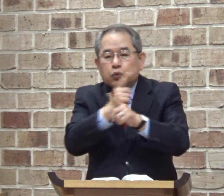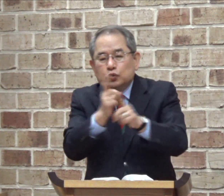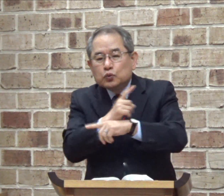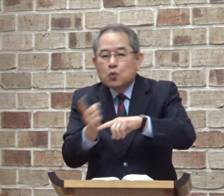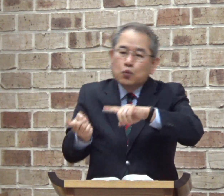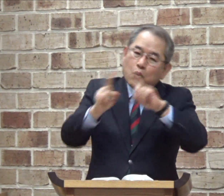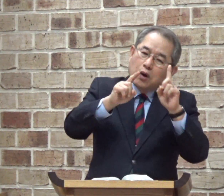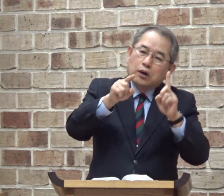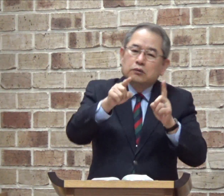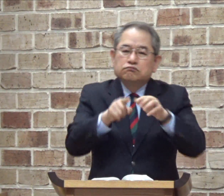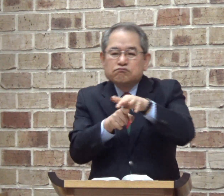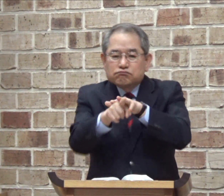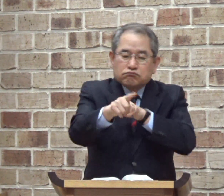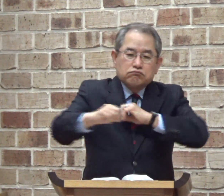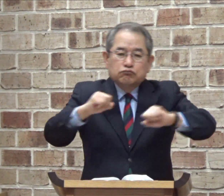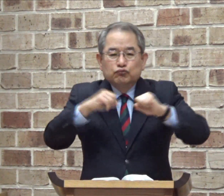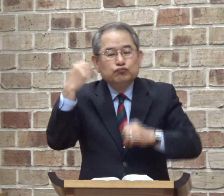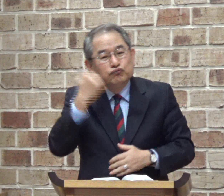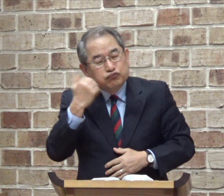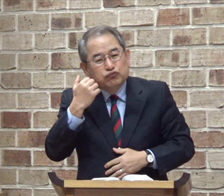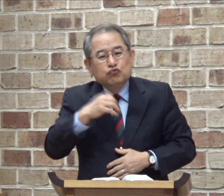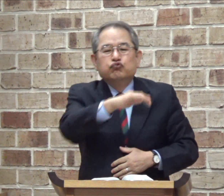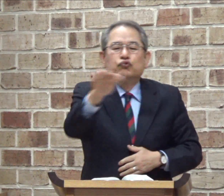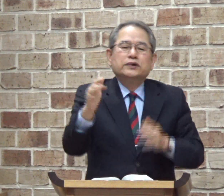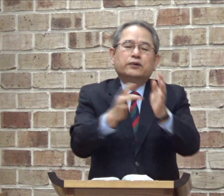식물이 물이 없는 곳에서 모든 것이 메마르듯이